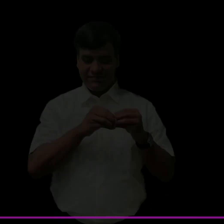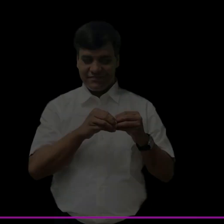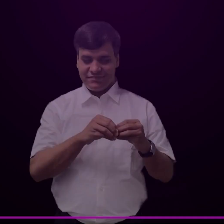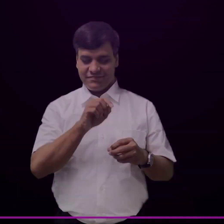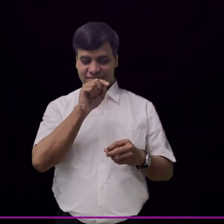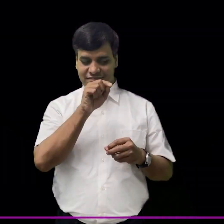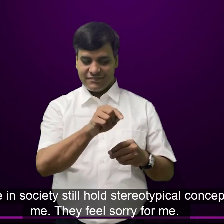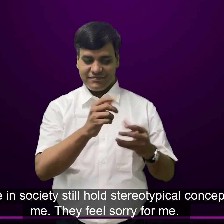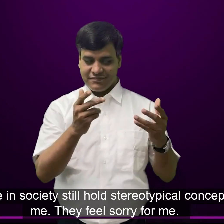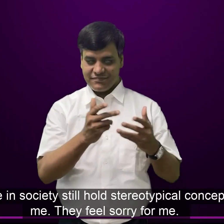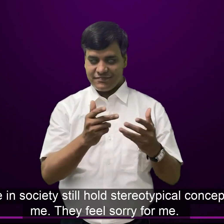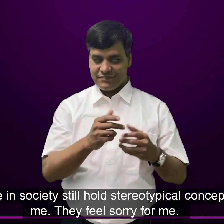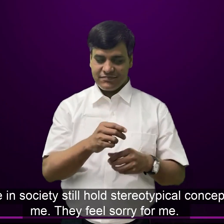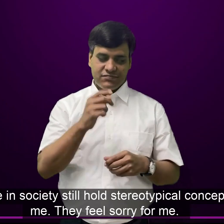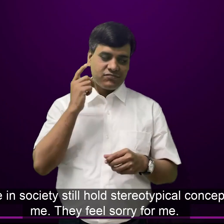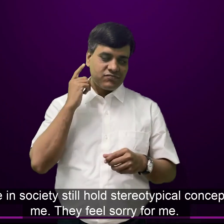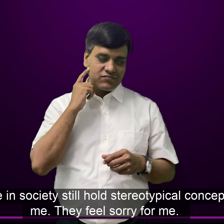सामना करना पड़ता है दिन प्रतिदिन।